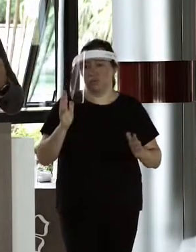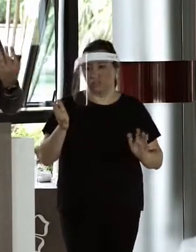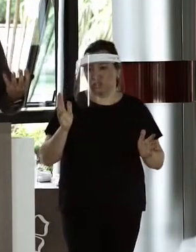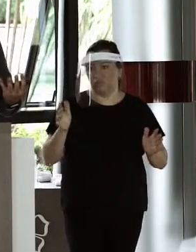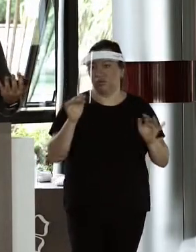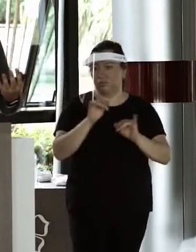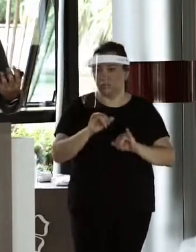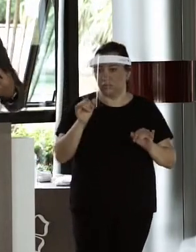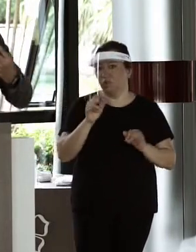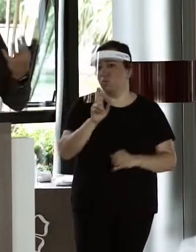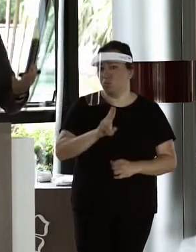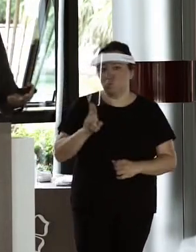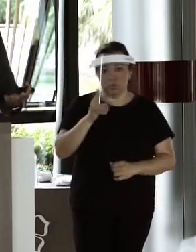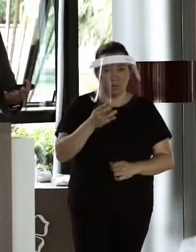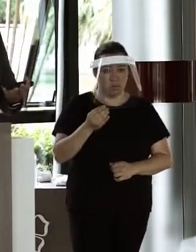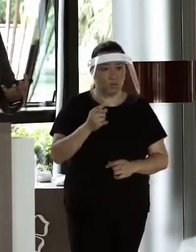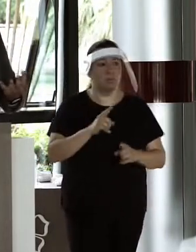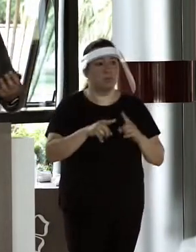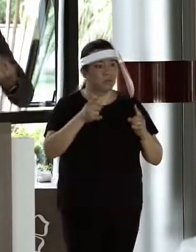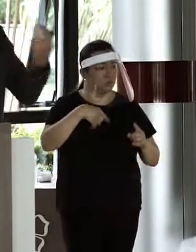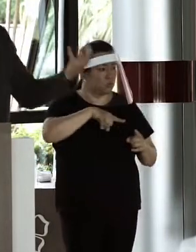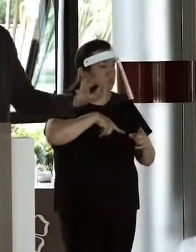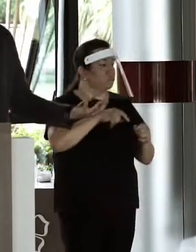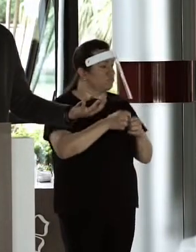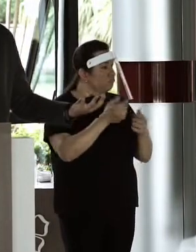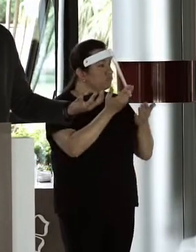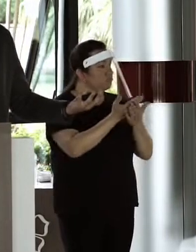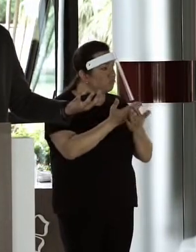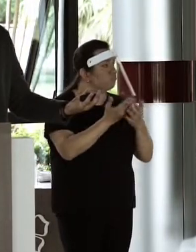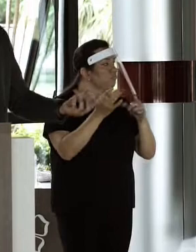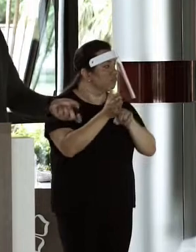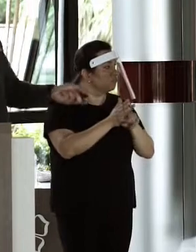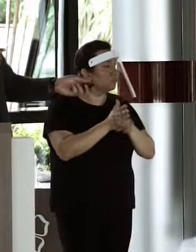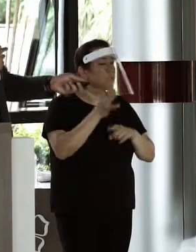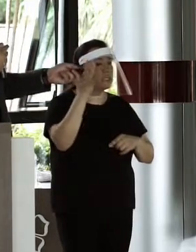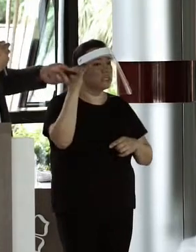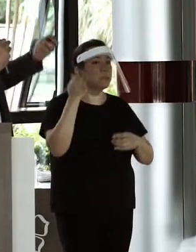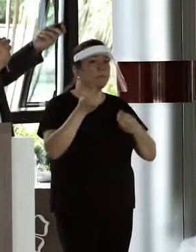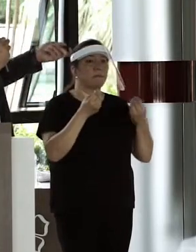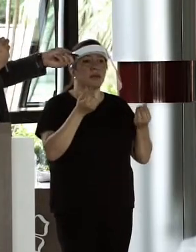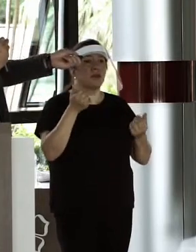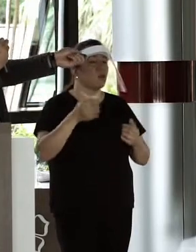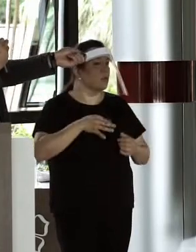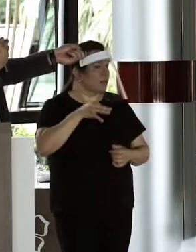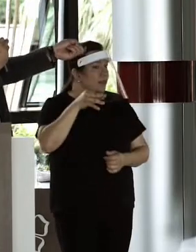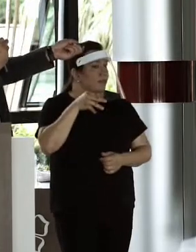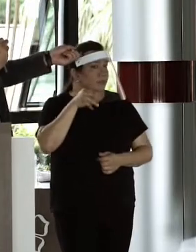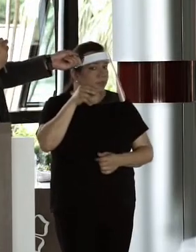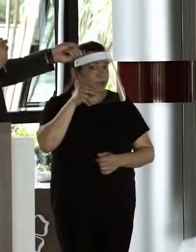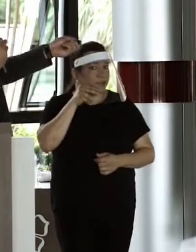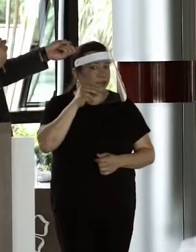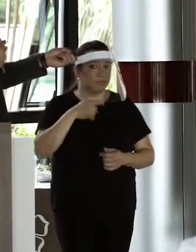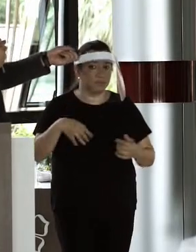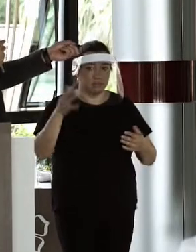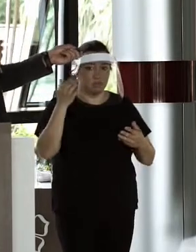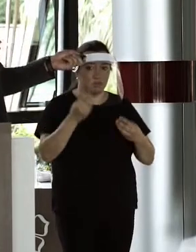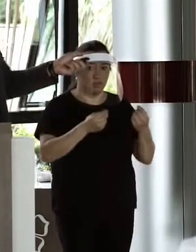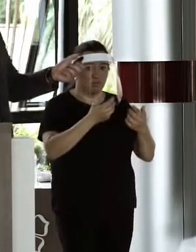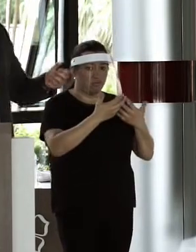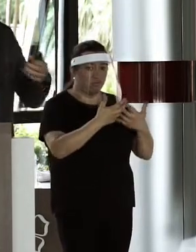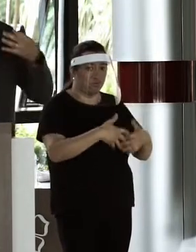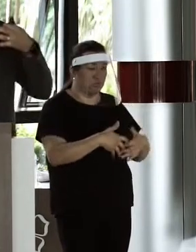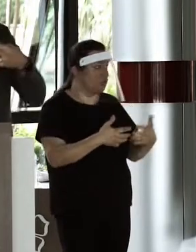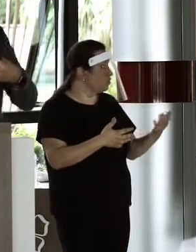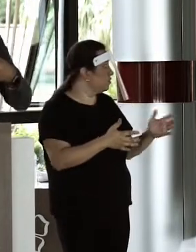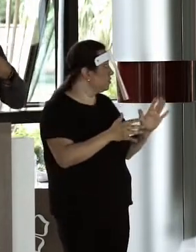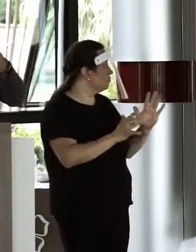gente não utiliza tanto, a gente faz estudos para poder entender melhor a técnica, né, que seria... Aqui a gente criou, são painéis,